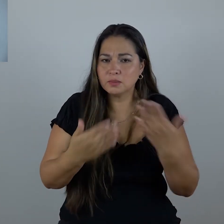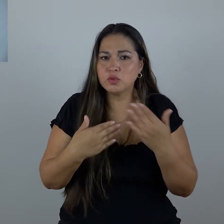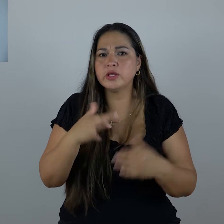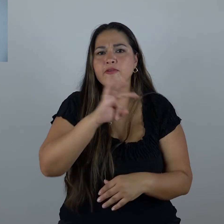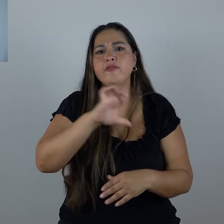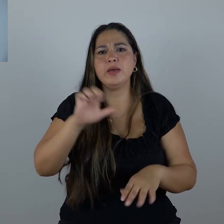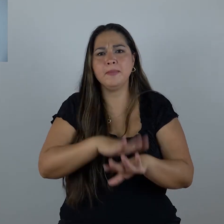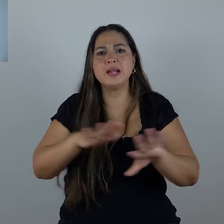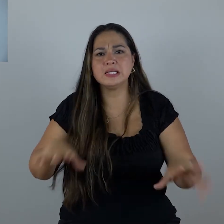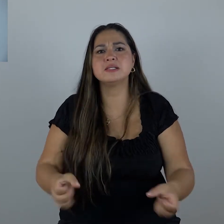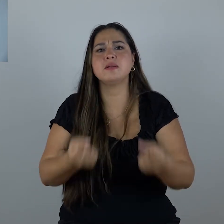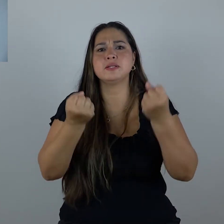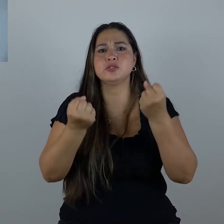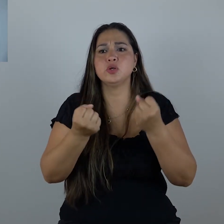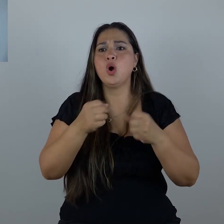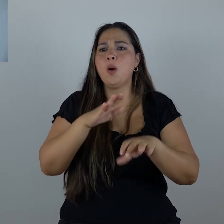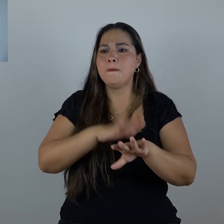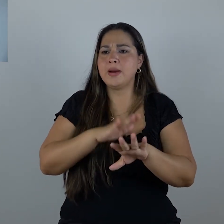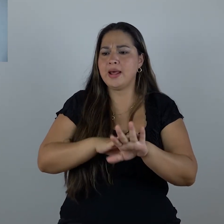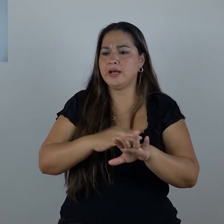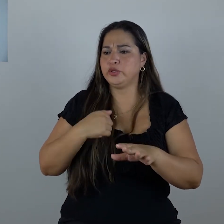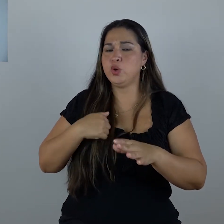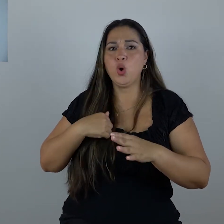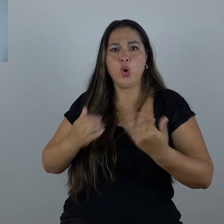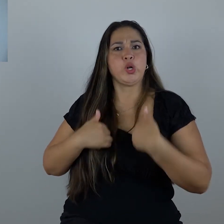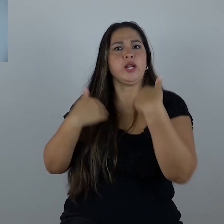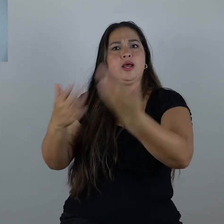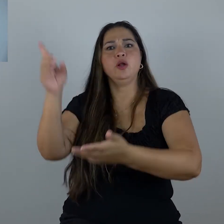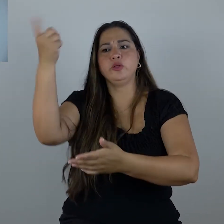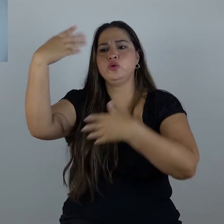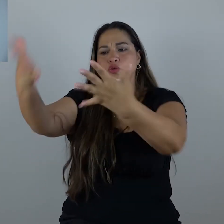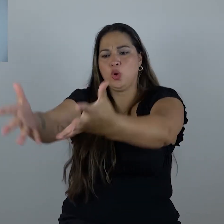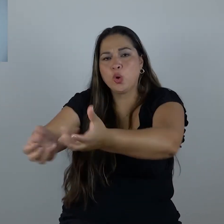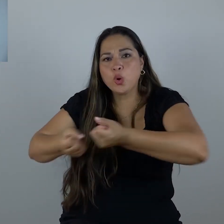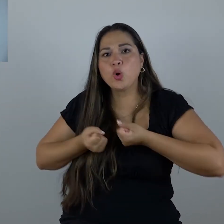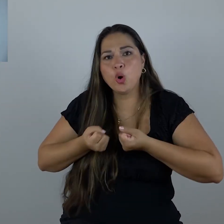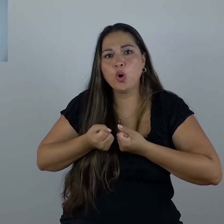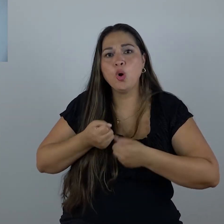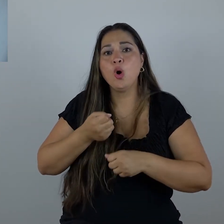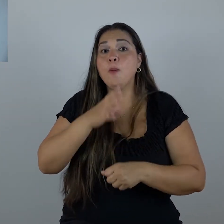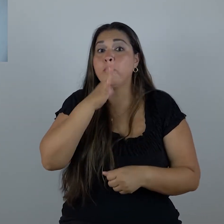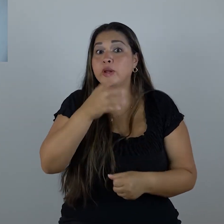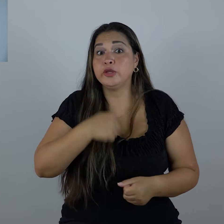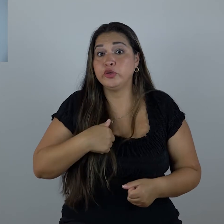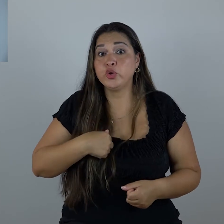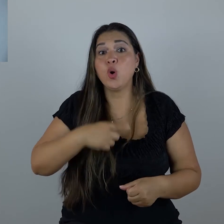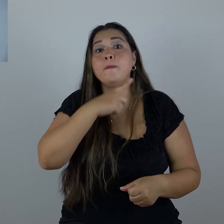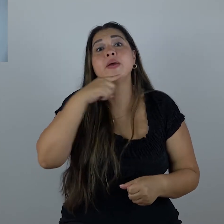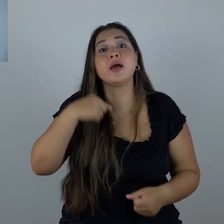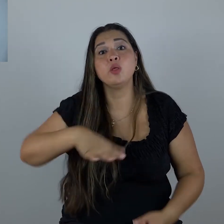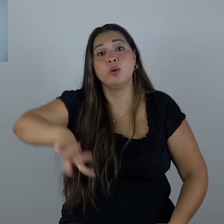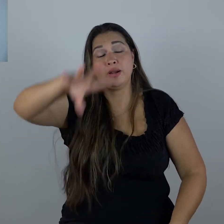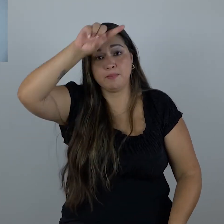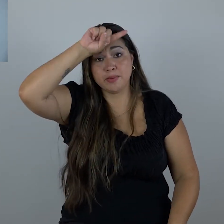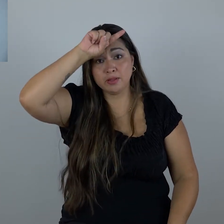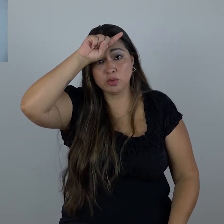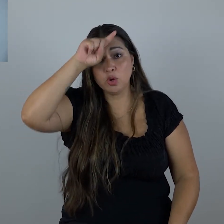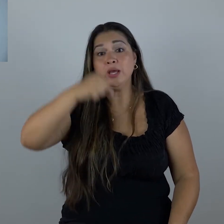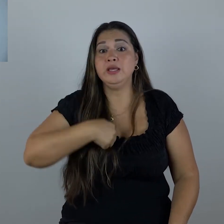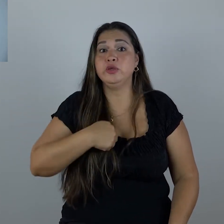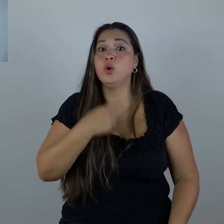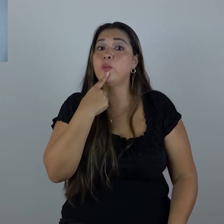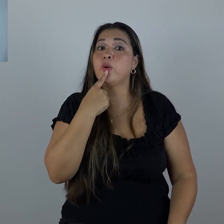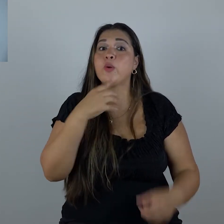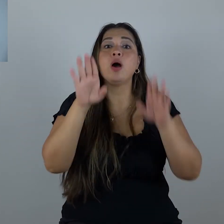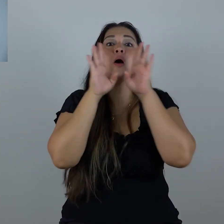nosotros éramos capaces de coger esa salvación, ese regalo de Dios, a través de nuestro arrepentimiento de los pecados y a través de nuestra confesión